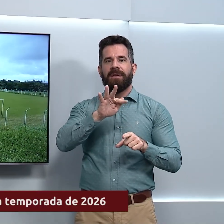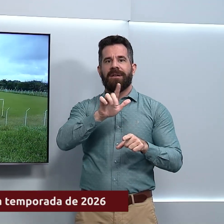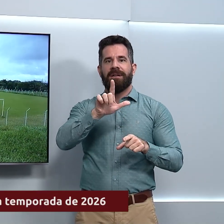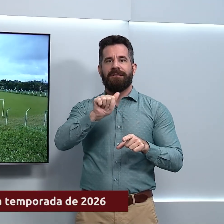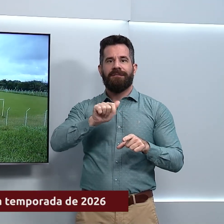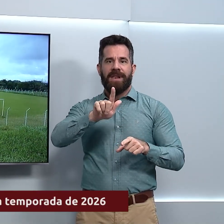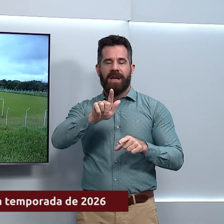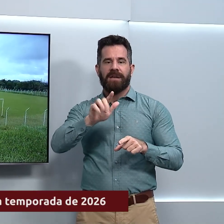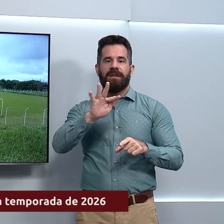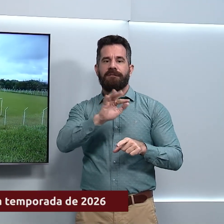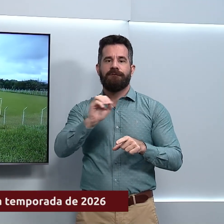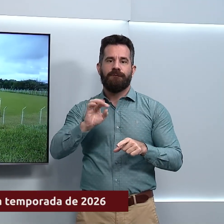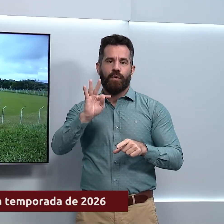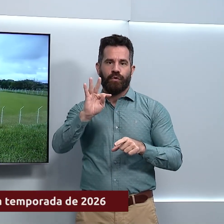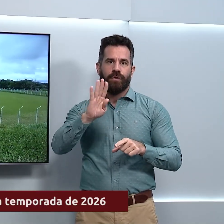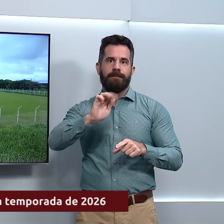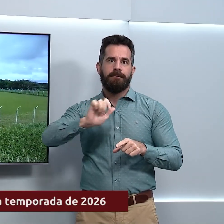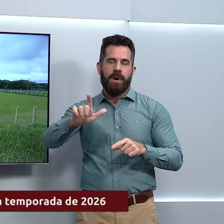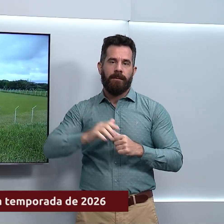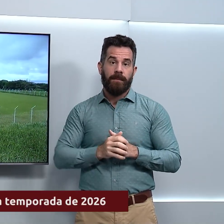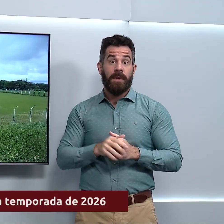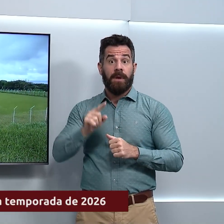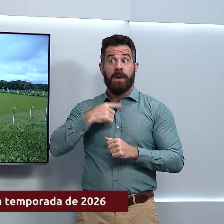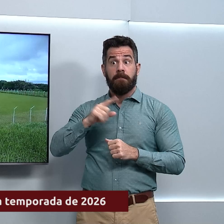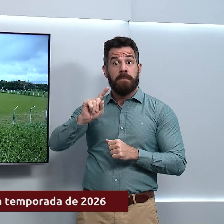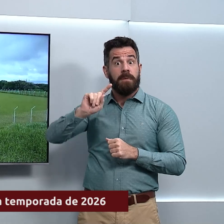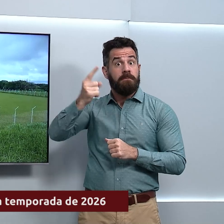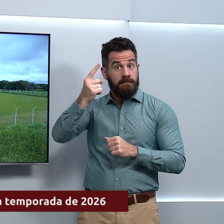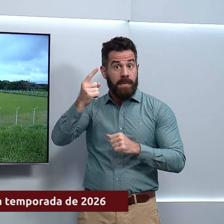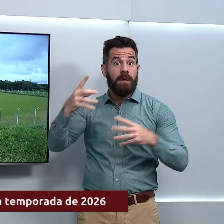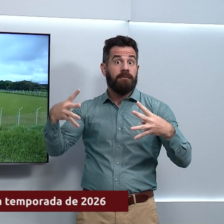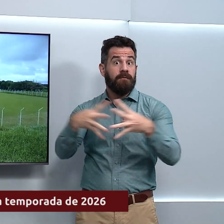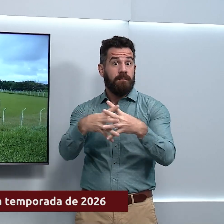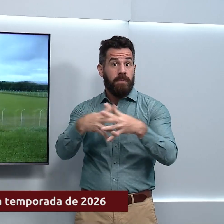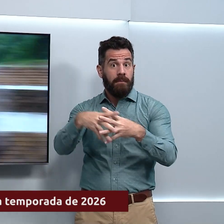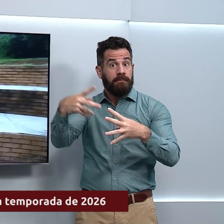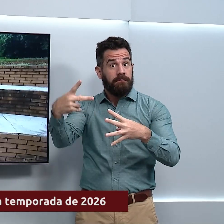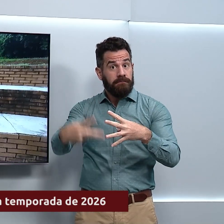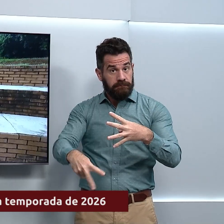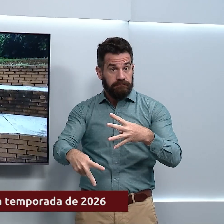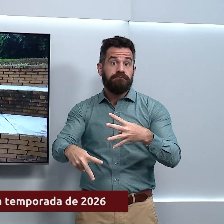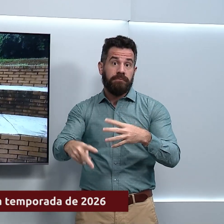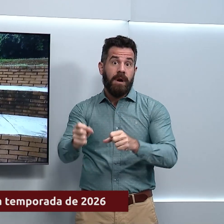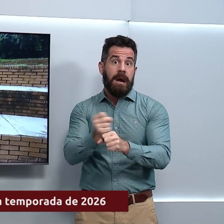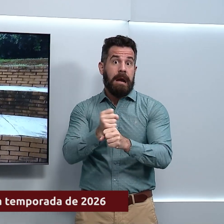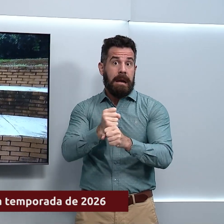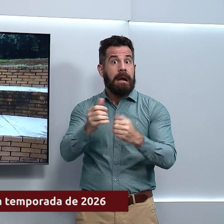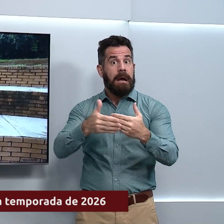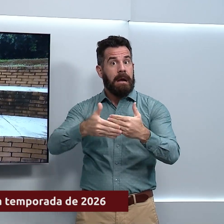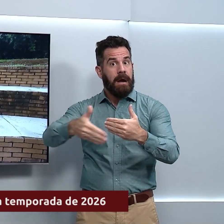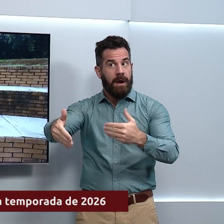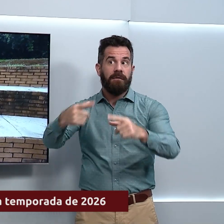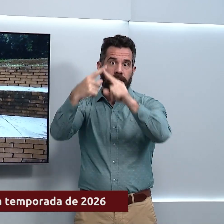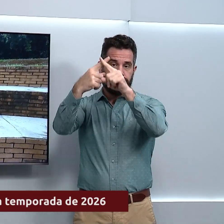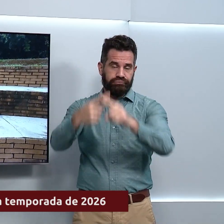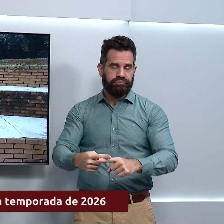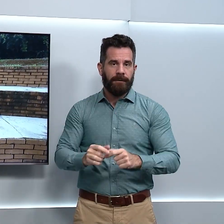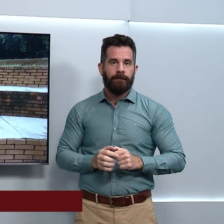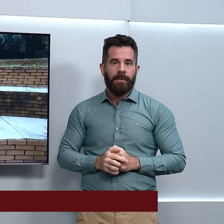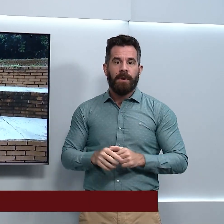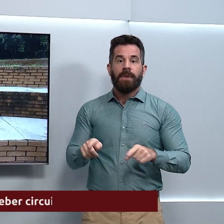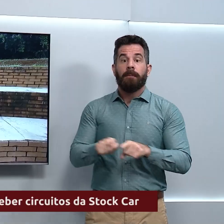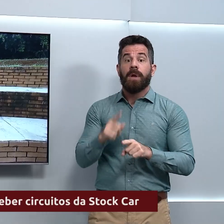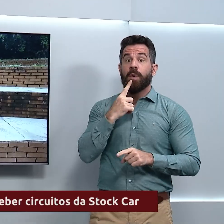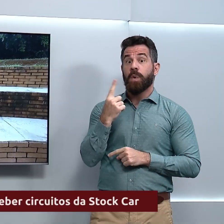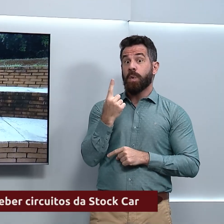a primeira divisão da Superliga de Futebol Americano em 2026. E para finalizar, eu te conto que o Autódromo de Goiânia